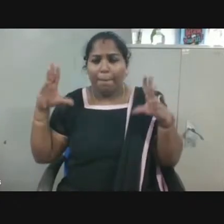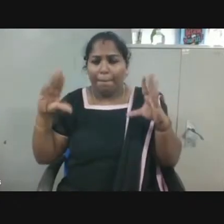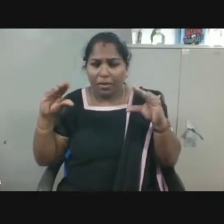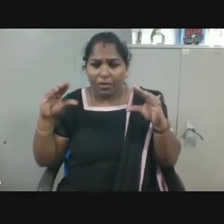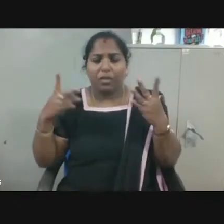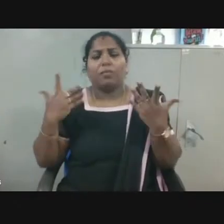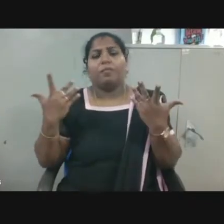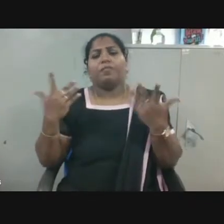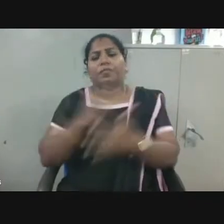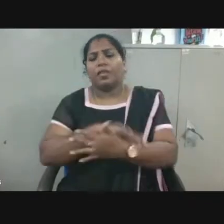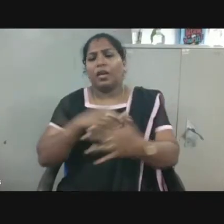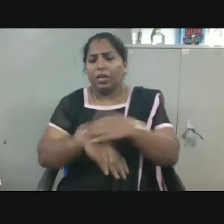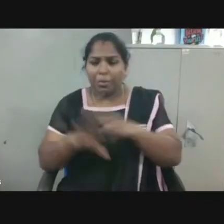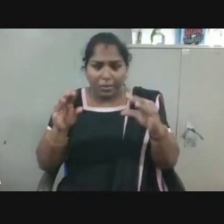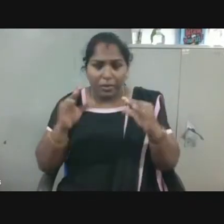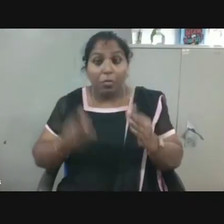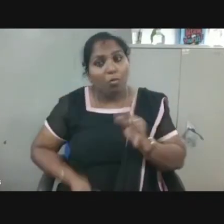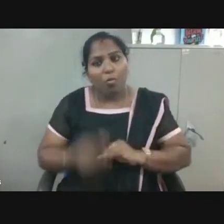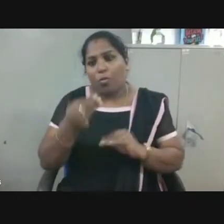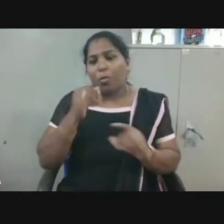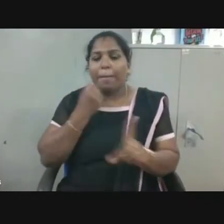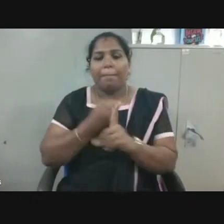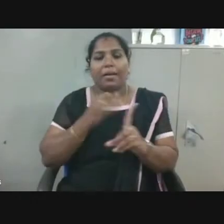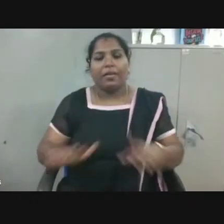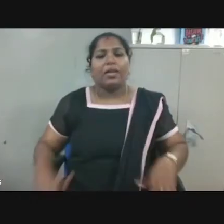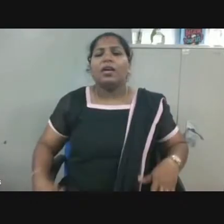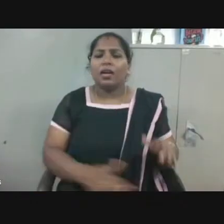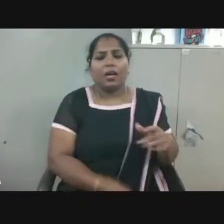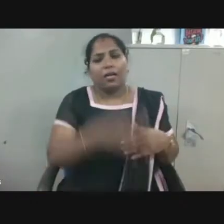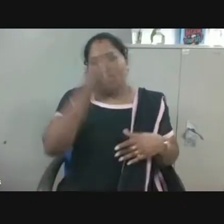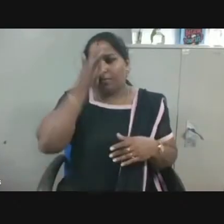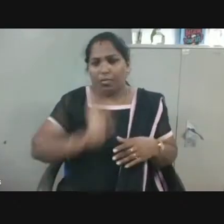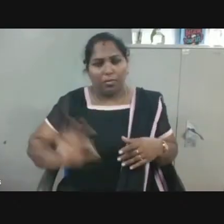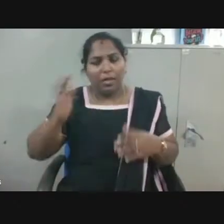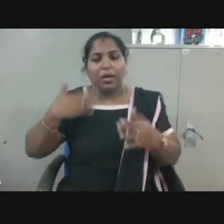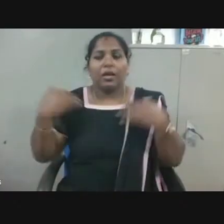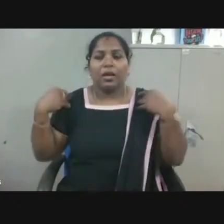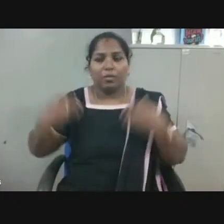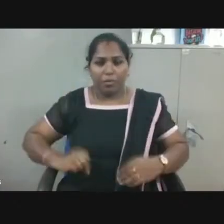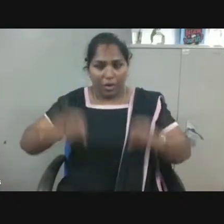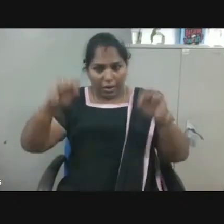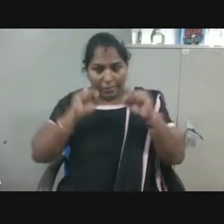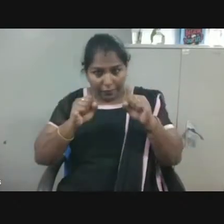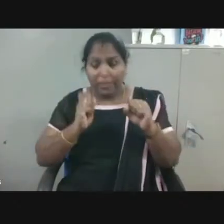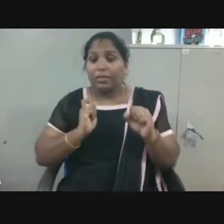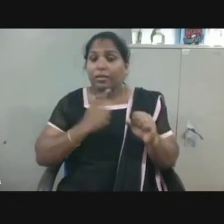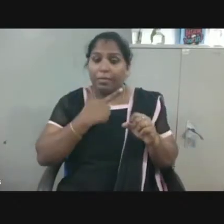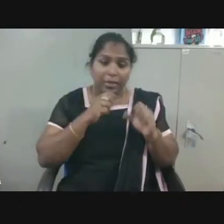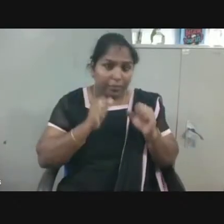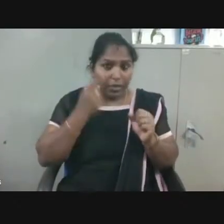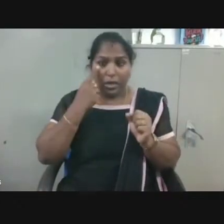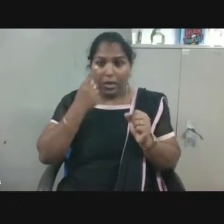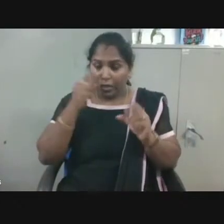മീൻസ് കൈയിന്റെ മസിലുകൾ, ഇത്രയും ഭാഗമാണ് കൂടുതലായിട്ട് ബാധിക്കുന്നത്. കാലിനെ ബാധിക്കത്തില്ല. അപ്പൊ അവരുടെ കൈ പൊക്കാനുള്ള ബുദ്ധിമുട്ട്, ചിരിക്കാൻ പറ്റാതിരിക്കുക,